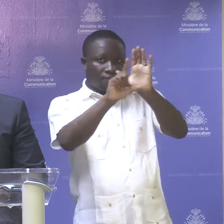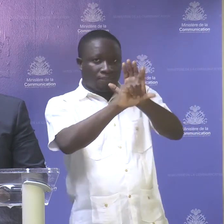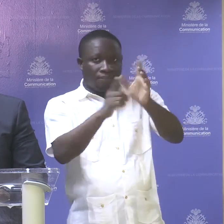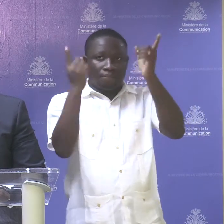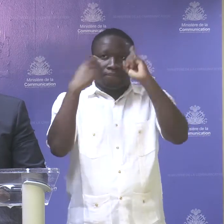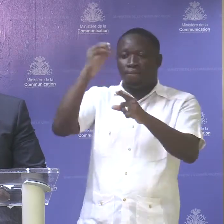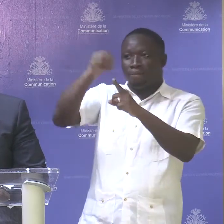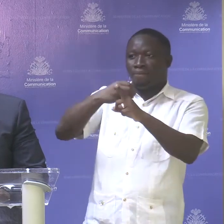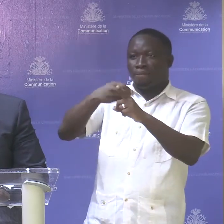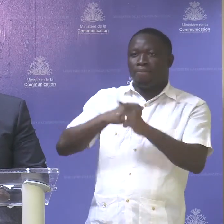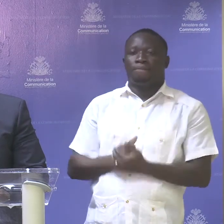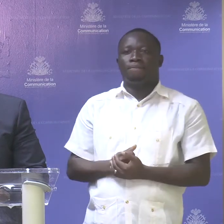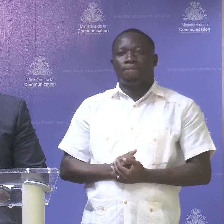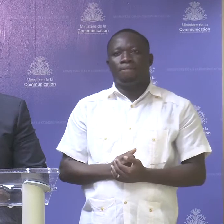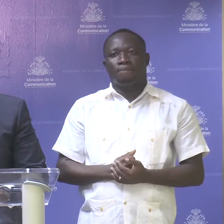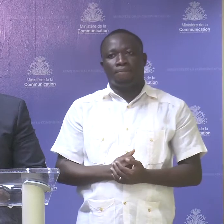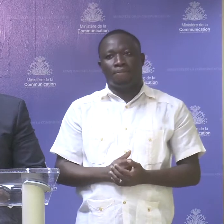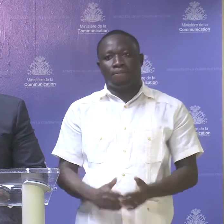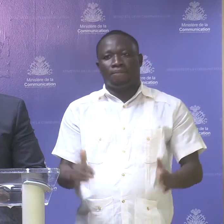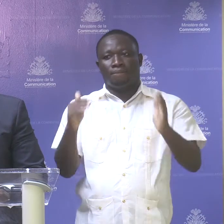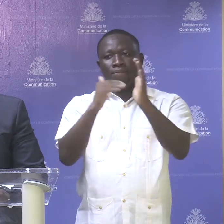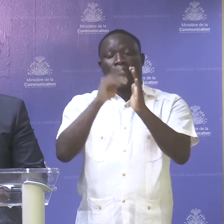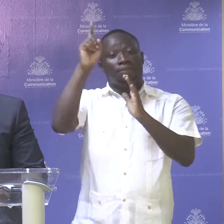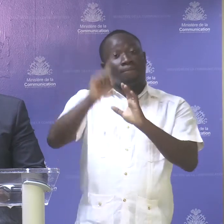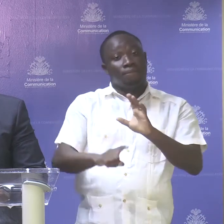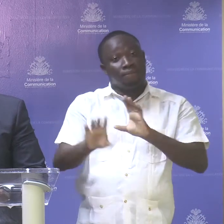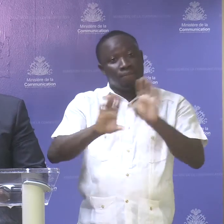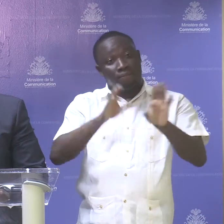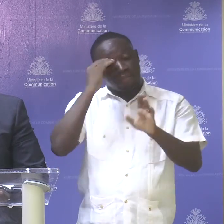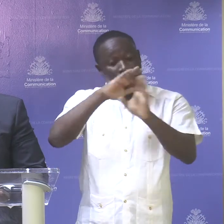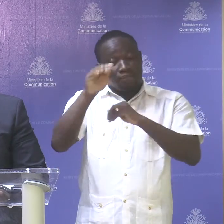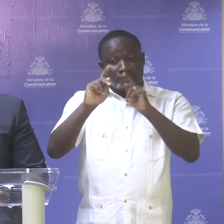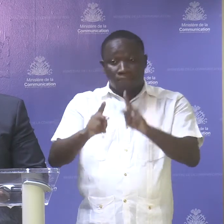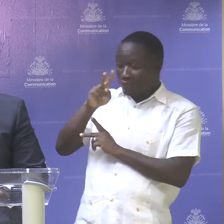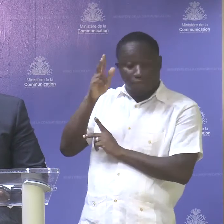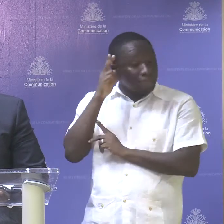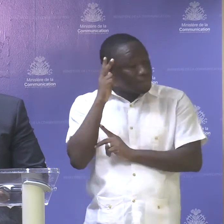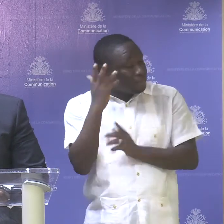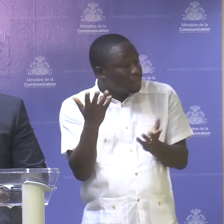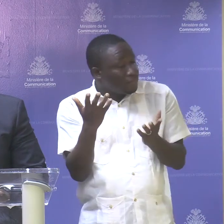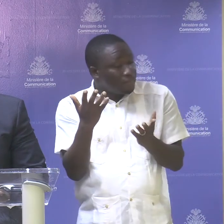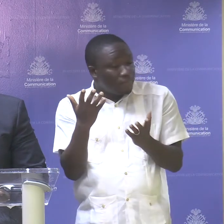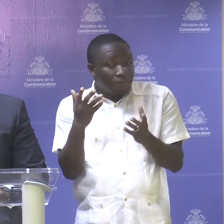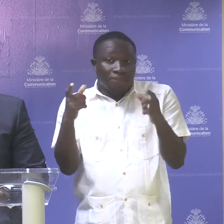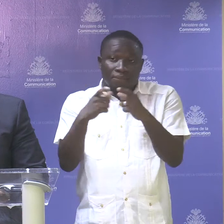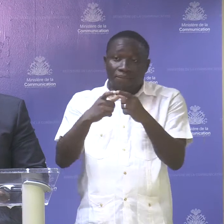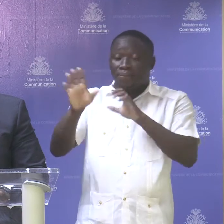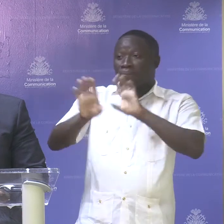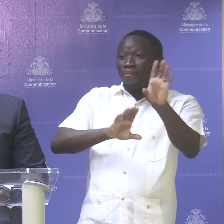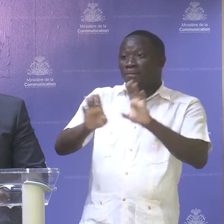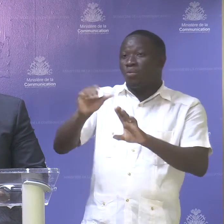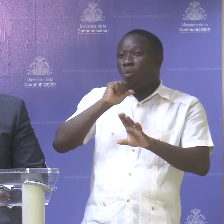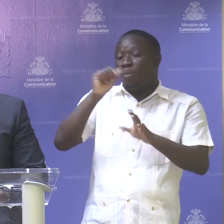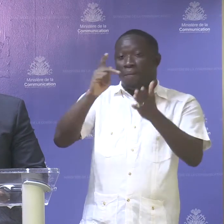du 1er octobre. Et puis encore, besoin éclaircir que tout citoyen qui attendait ça matin, renouvellement ça fait là, n'ont